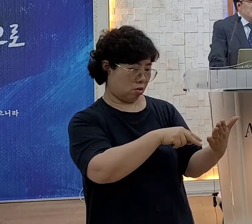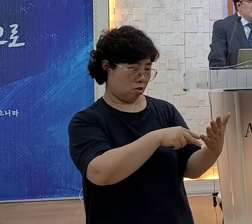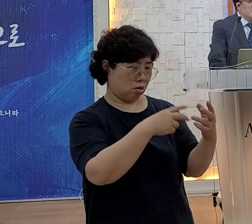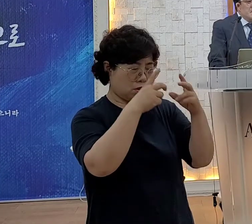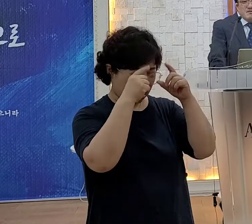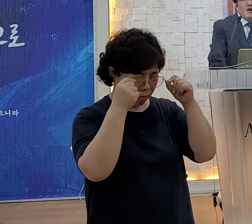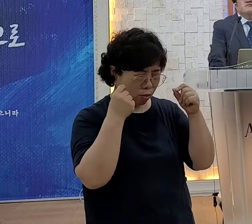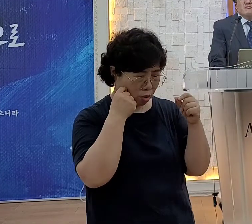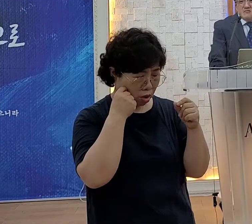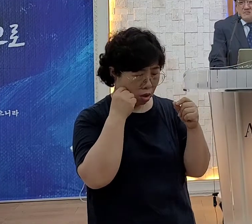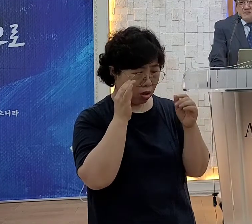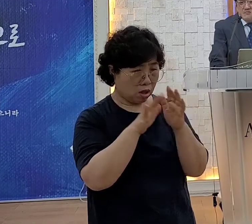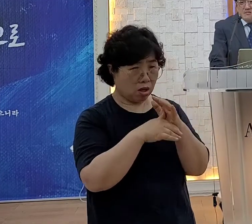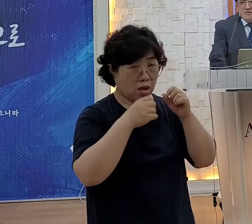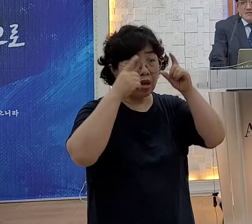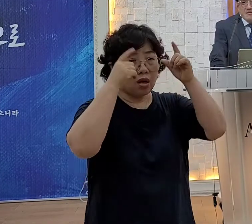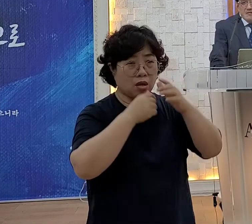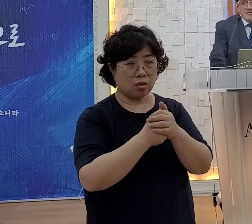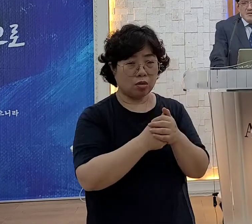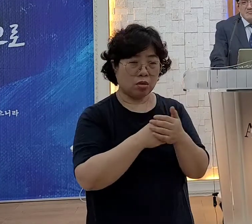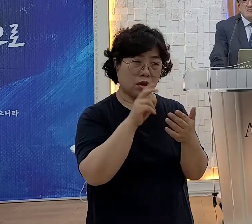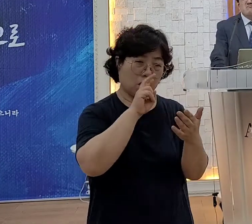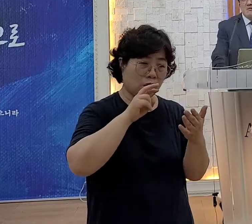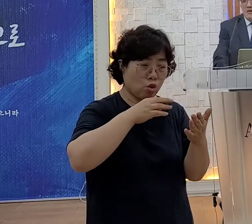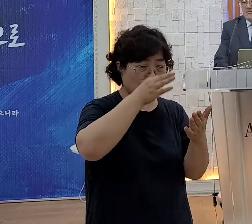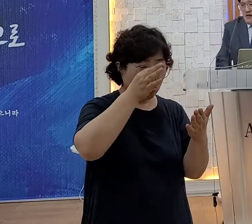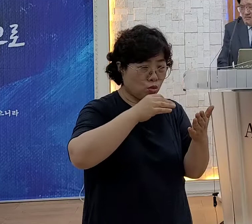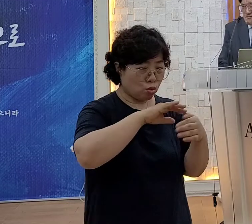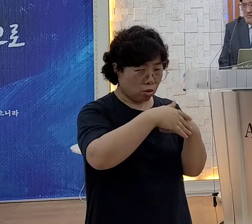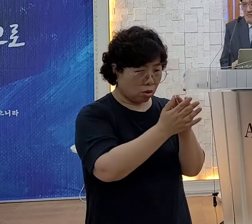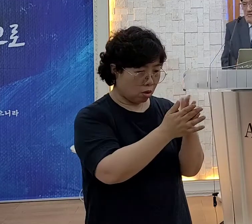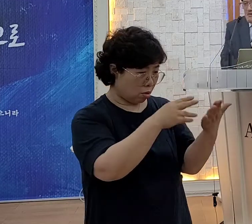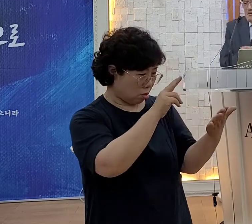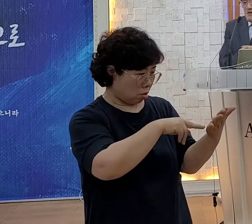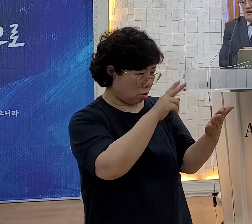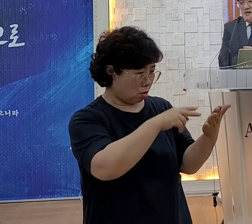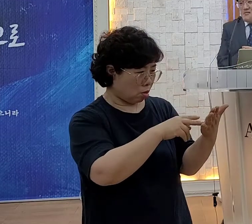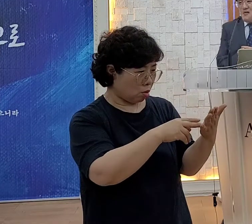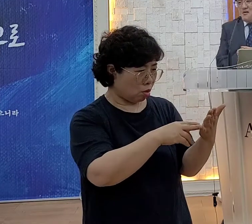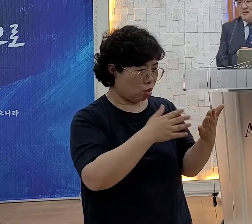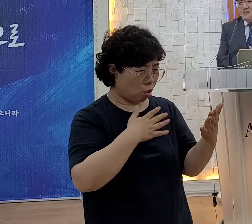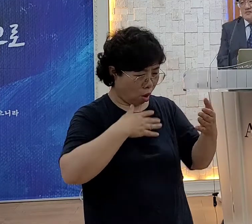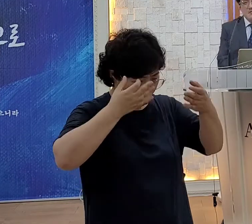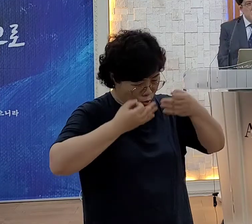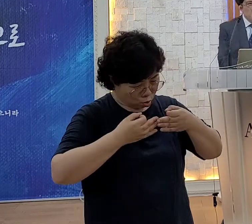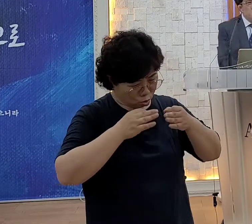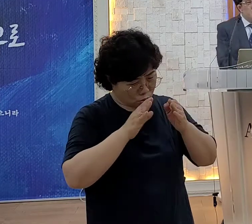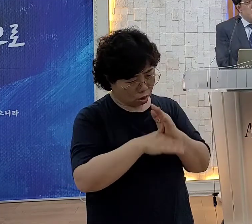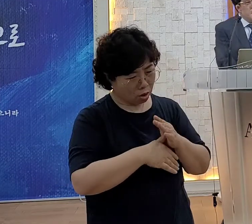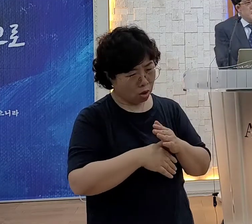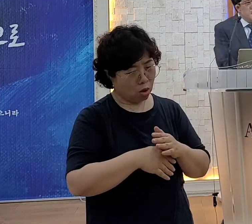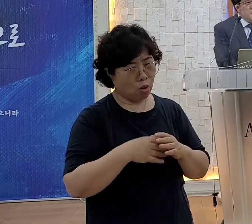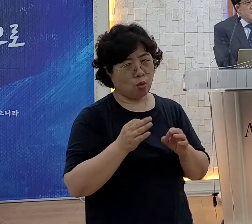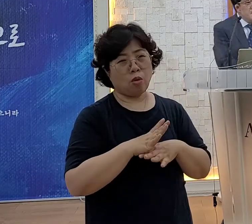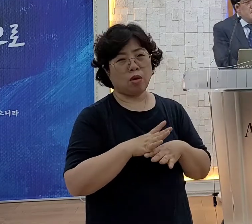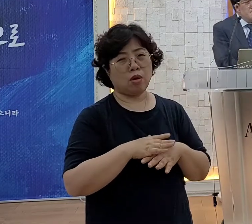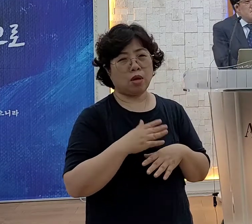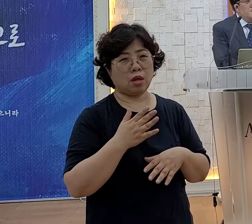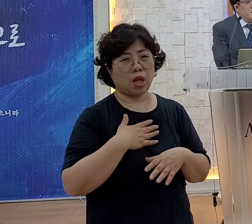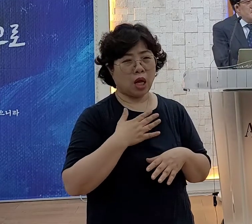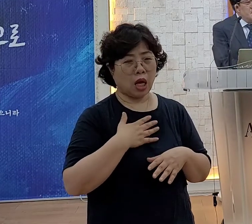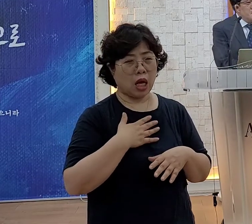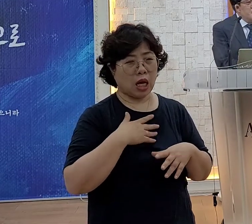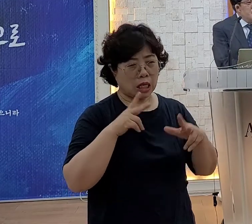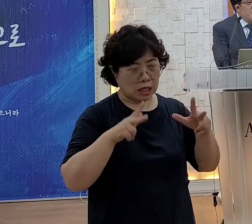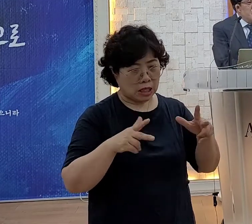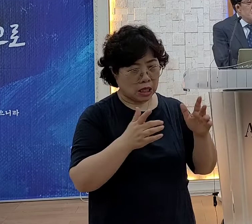말씀을 하시면서 집사님 스스로가 해석을 하신 거예요. 아, 내가 예수를 진짜 이제